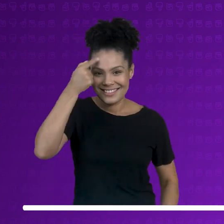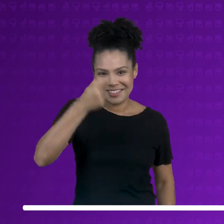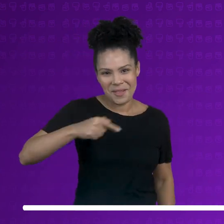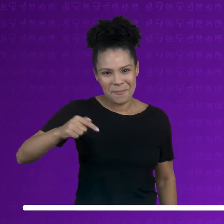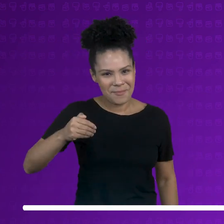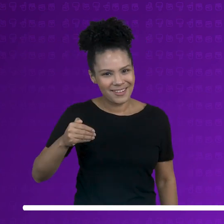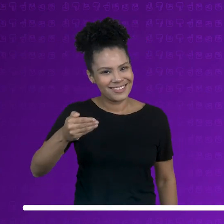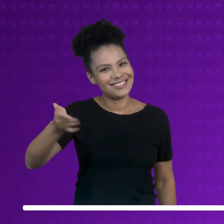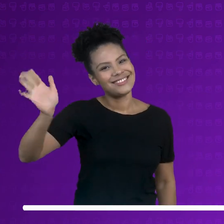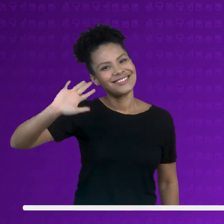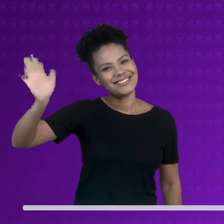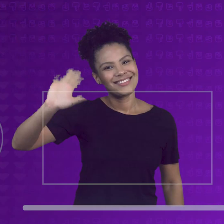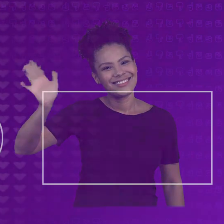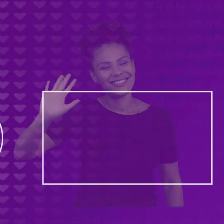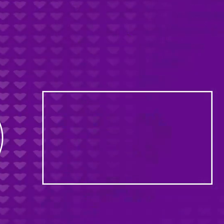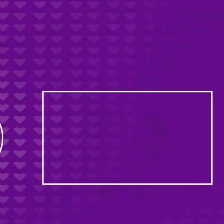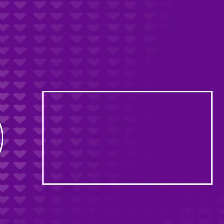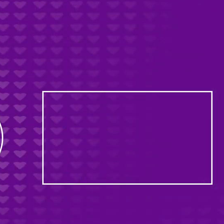Até lá.